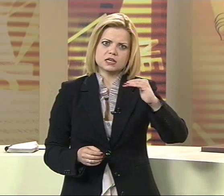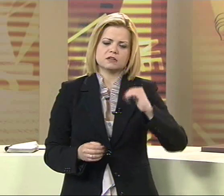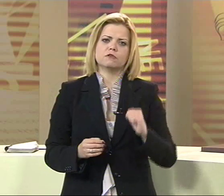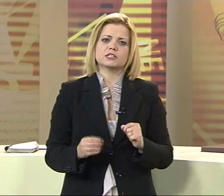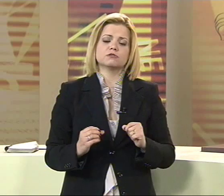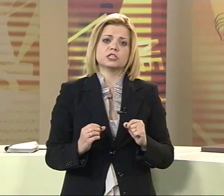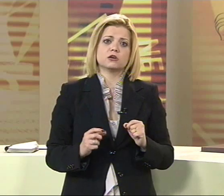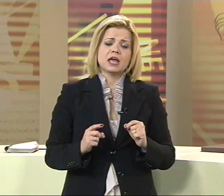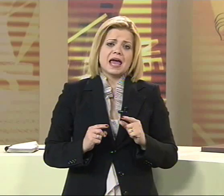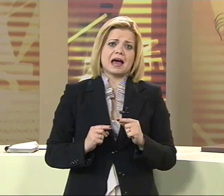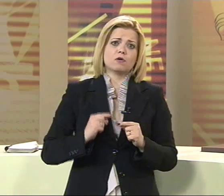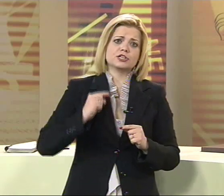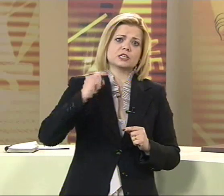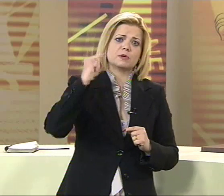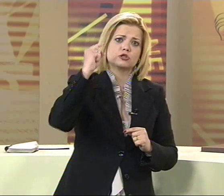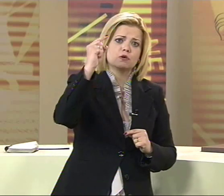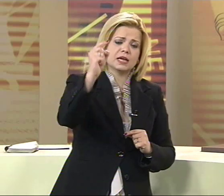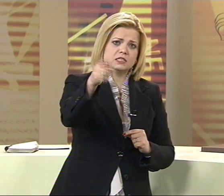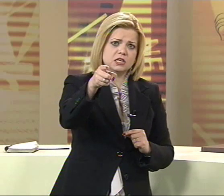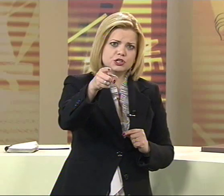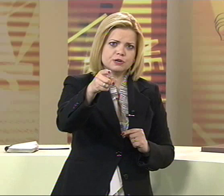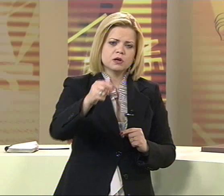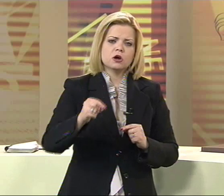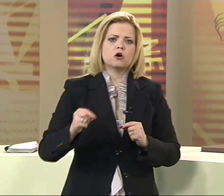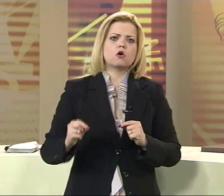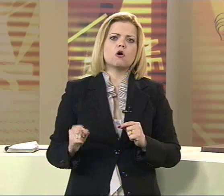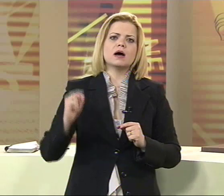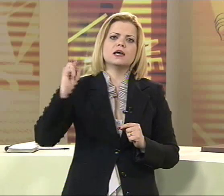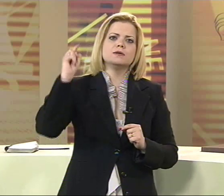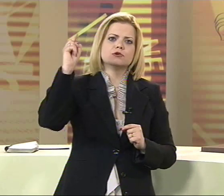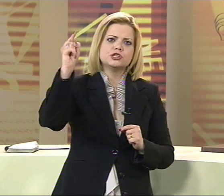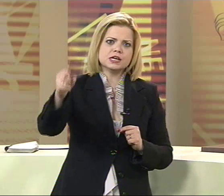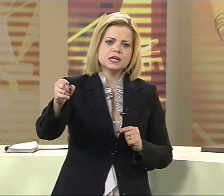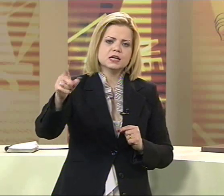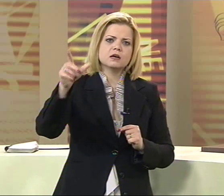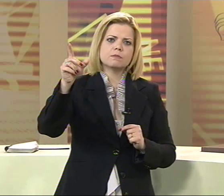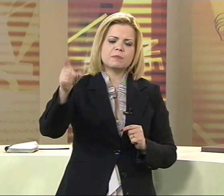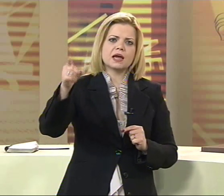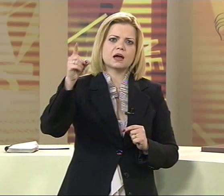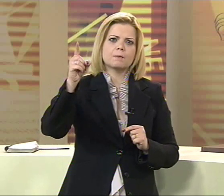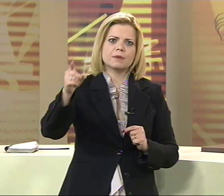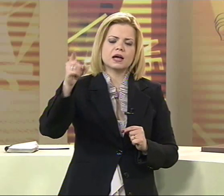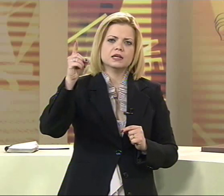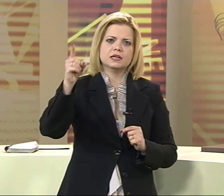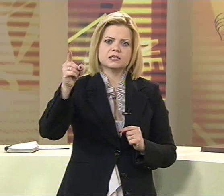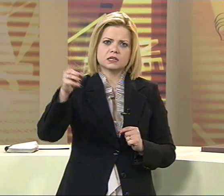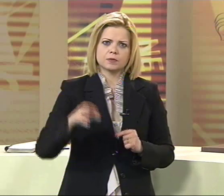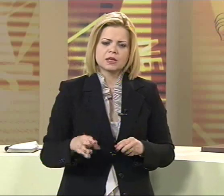essa informação dizendo, é onde essa pessoa reside com ânimo de permanecer.